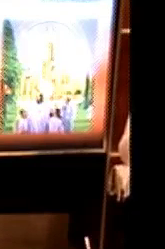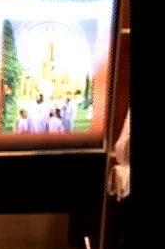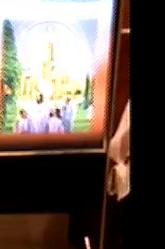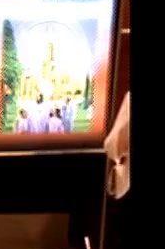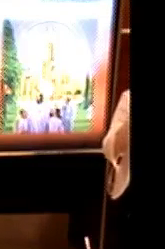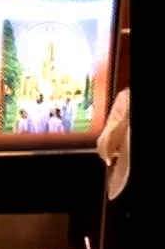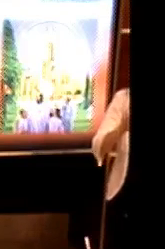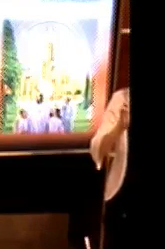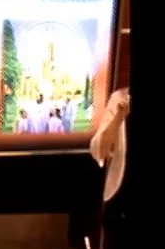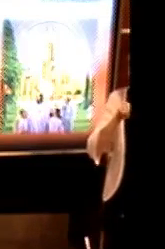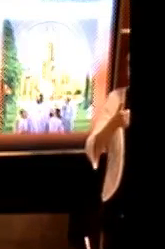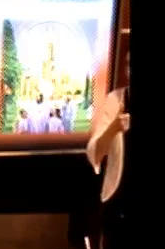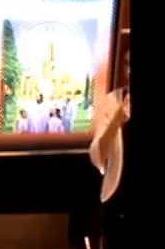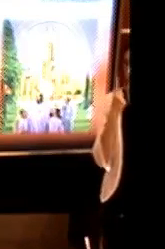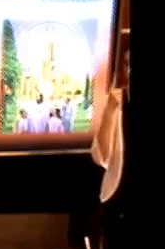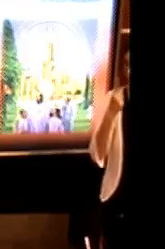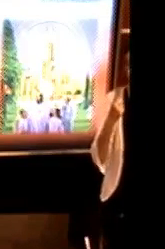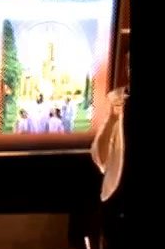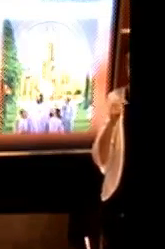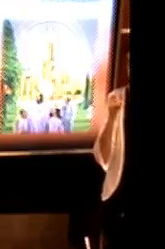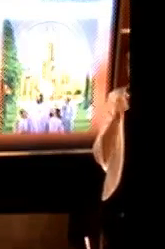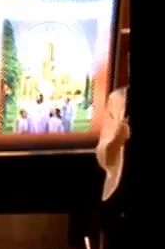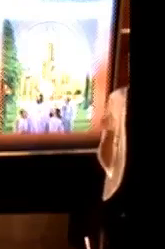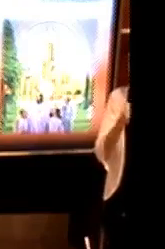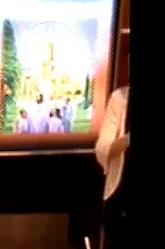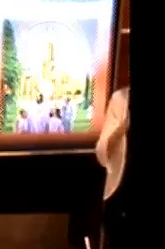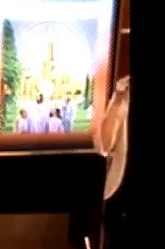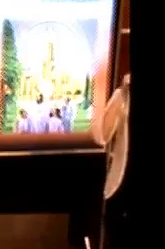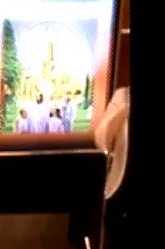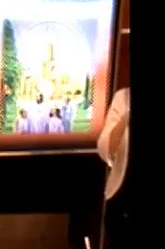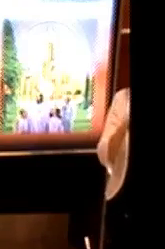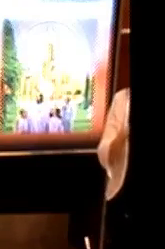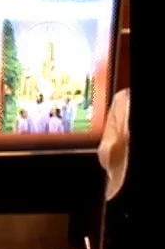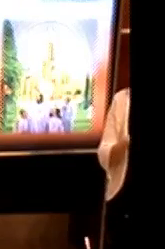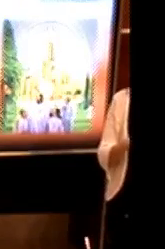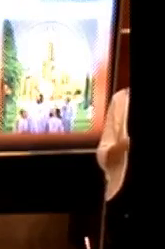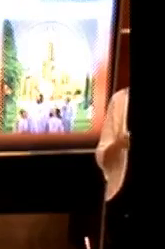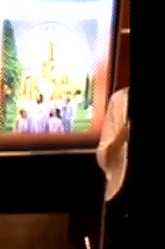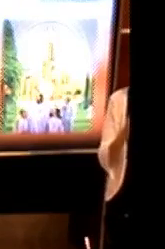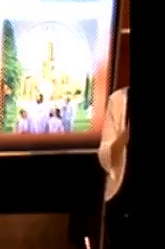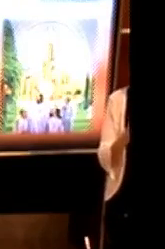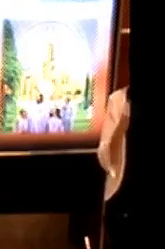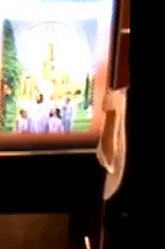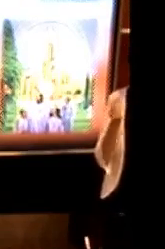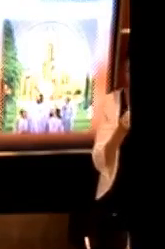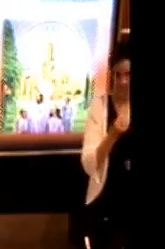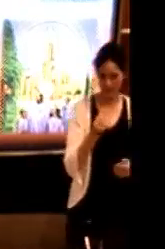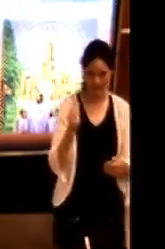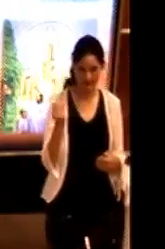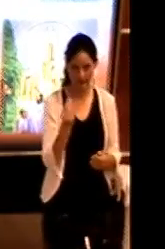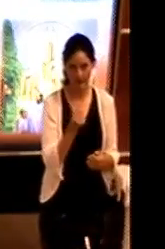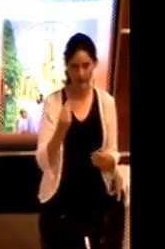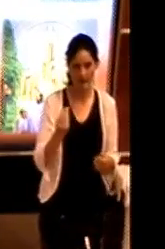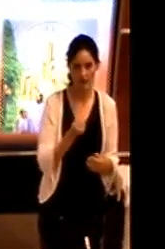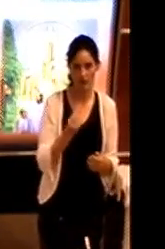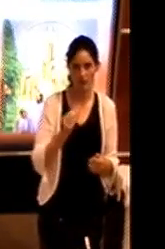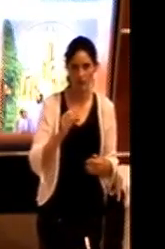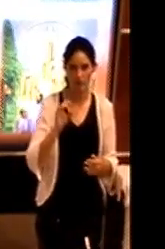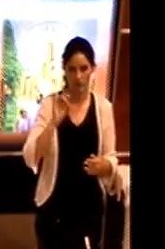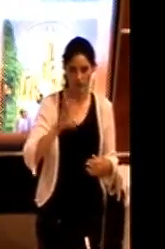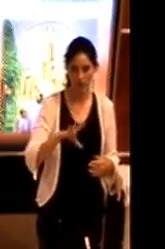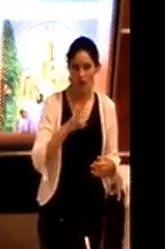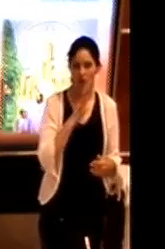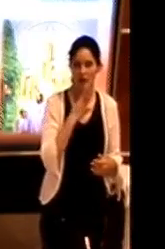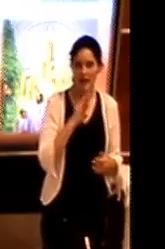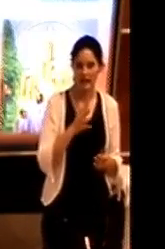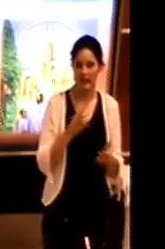Israel. A ver, hermanos, ¿solo sería señal el sábado para el tiempo de Israel? ¿Saben ustedes? Dios le